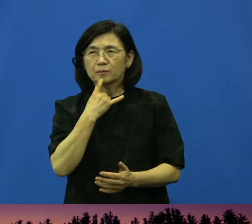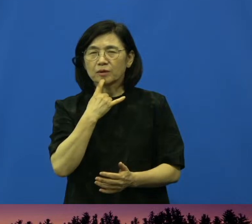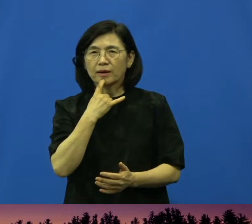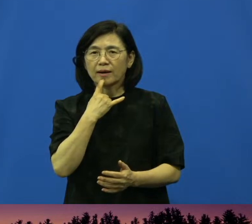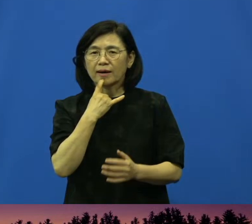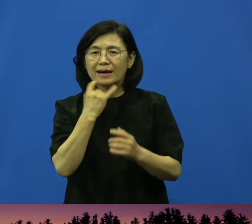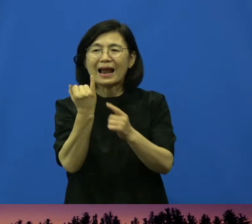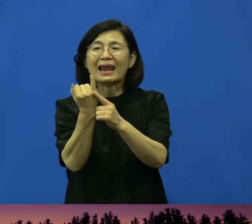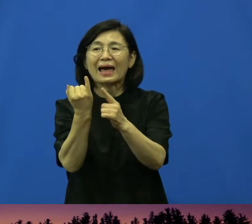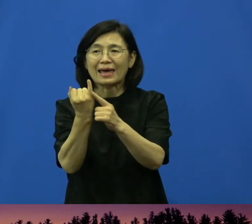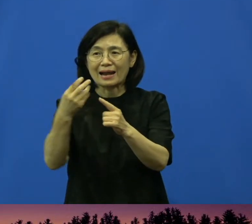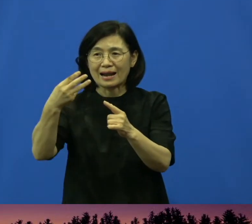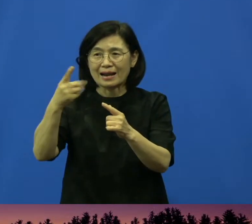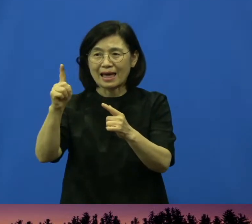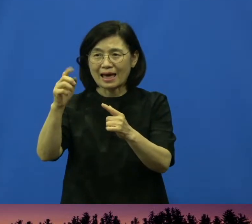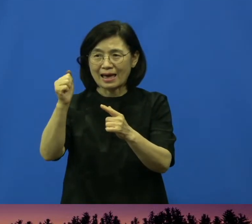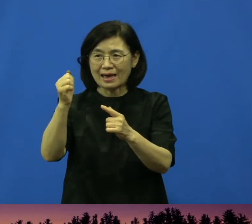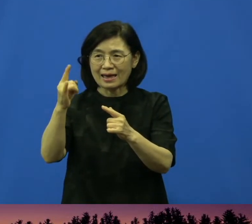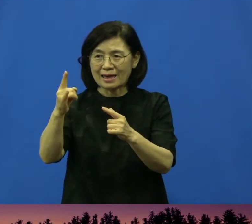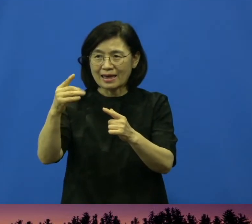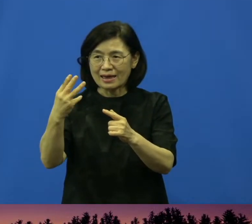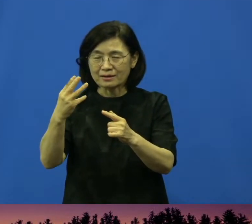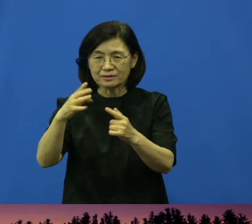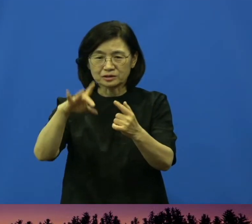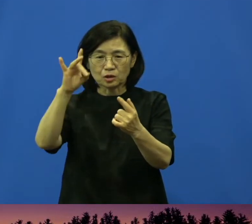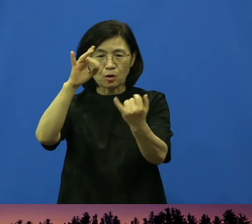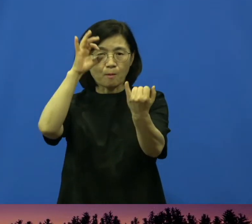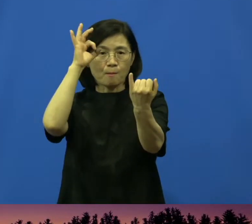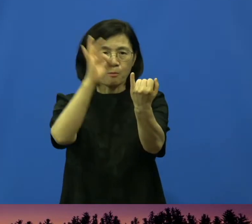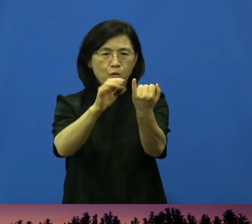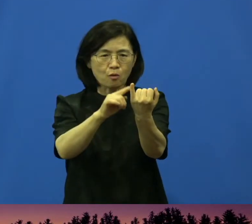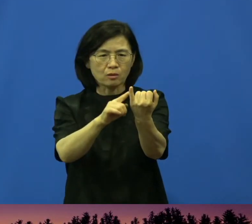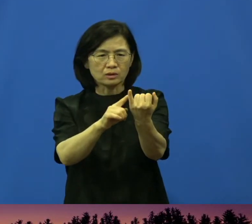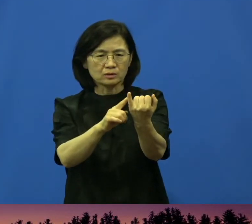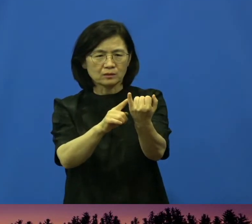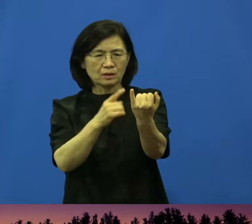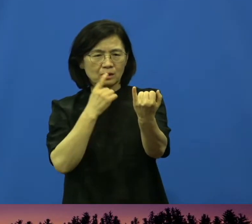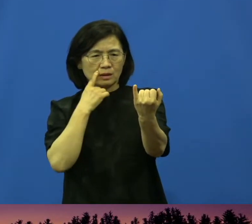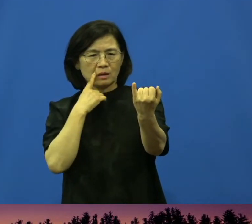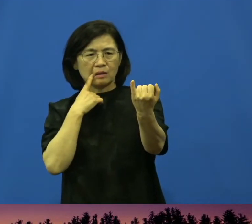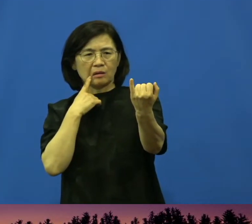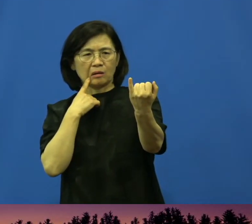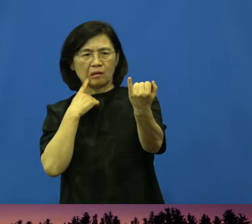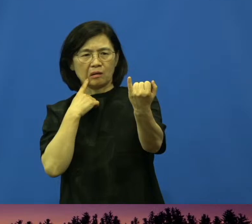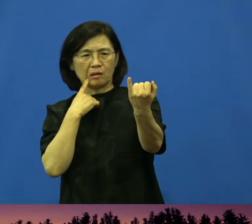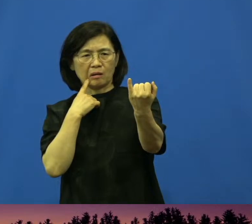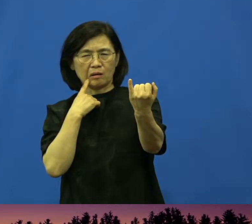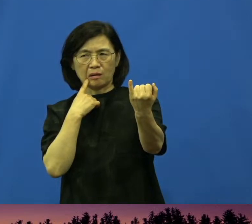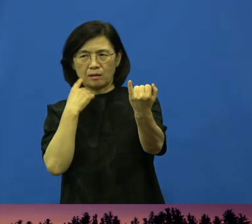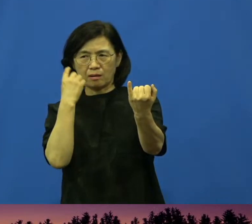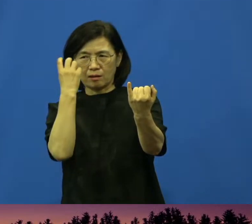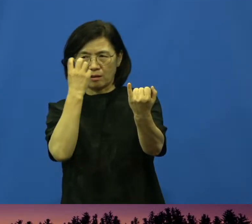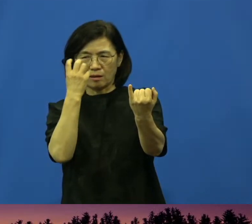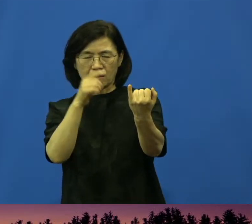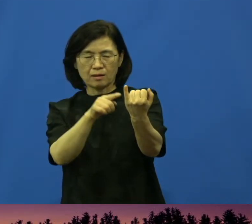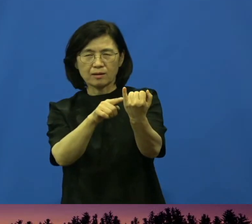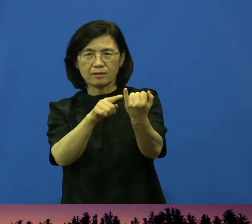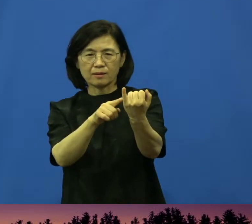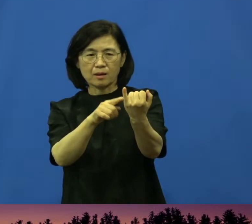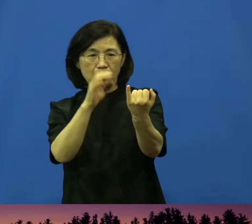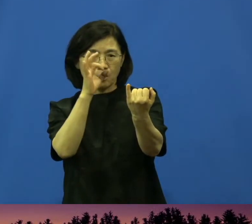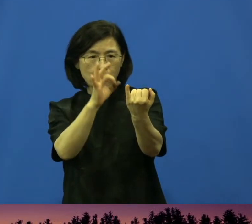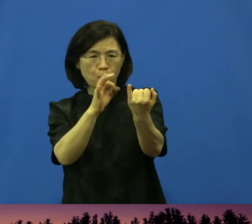자기가 원하는 그 사랑의 상대를 만날 때 포기하지 않죠. 그 사랑에서도 굉장히 집요한 사람이에요. 포기하지 않는